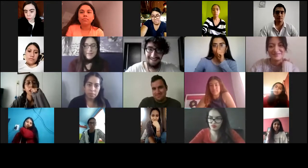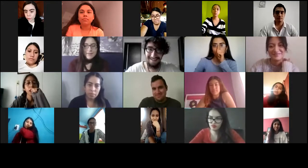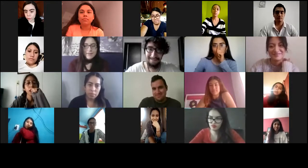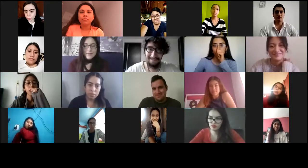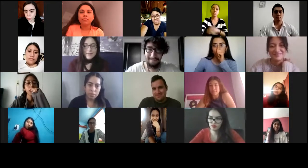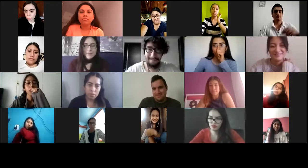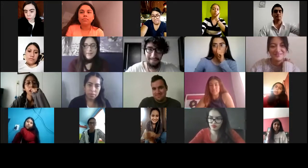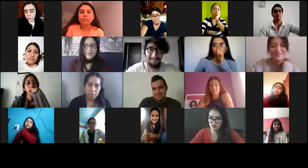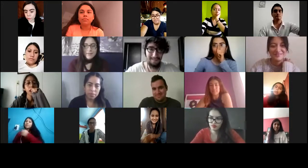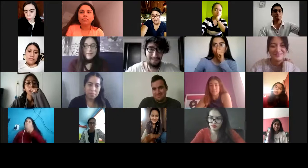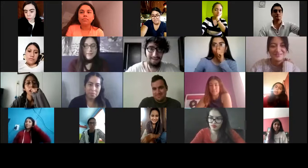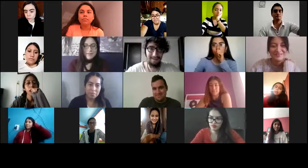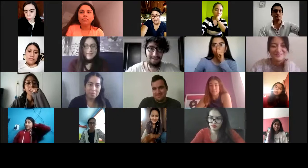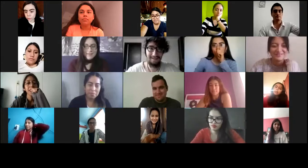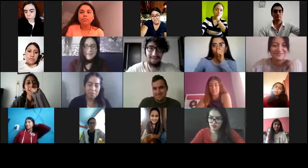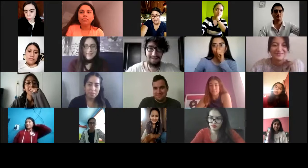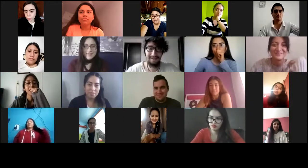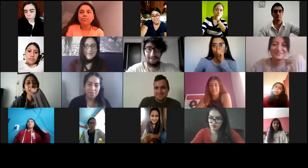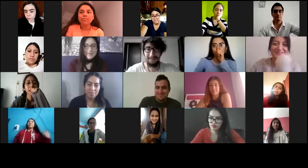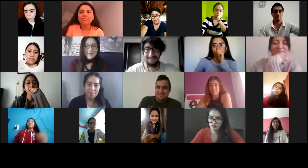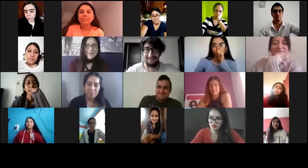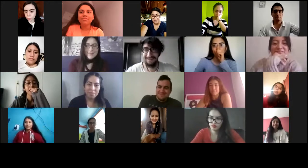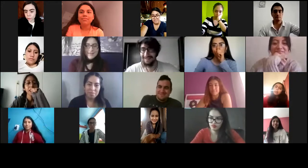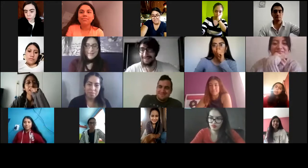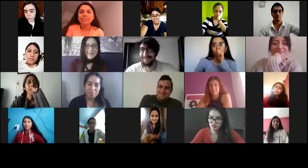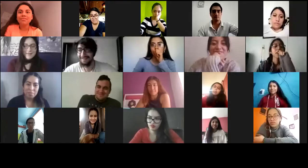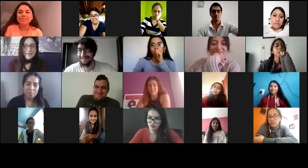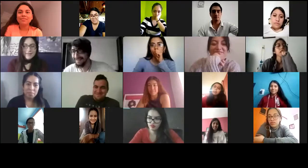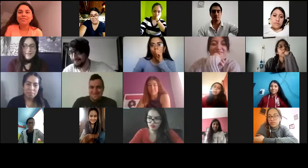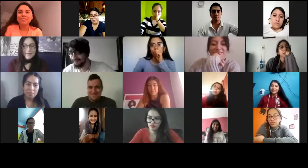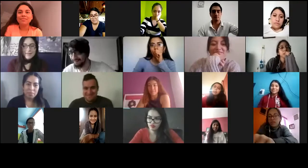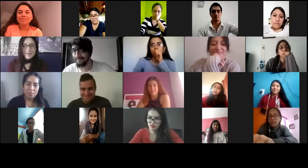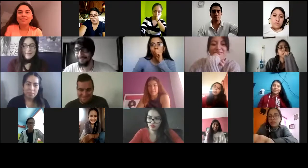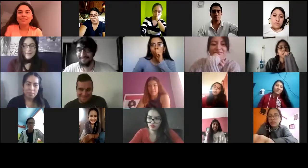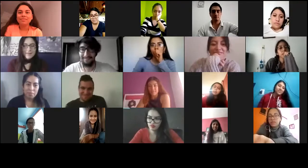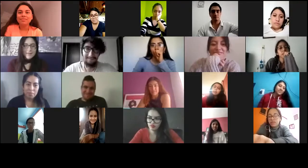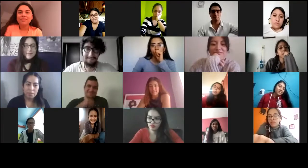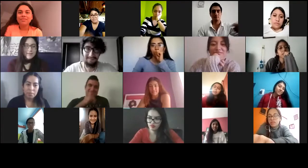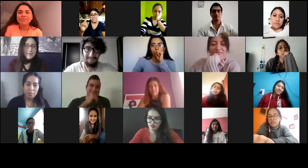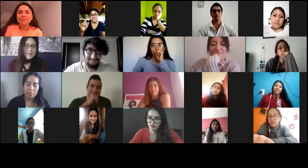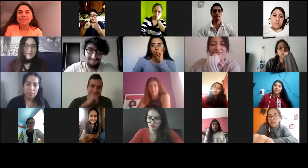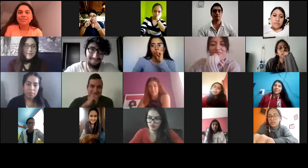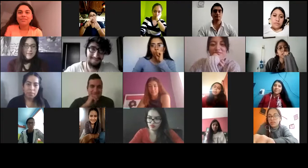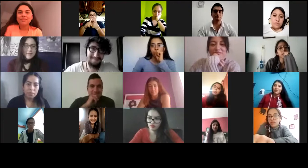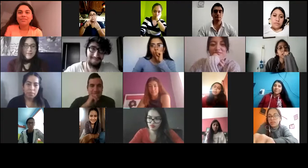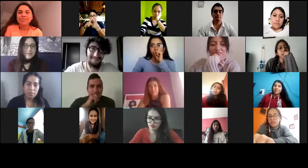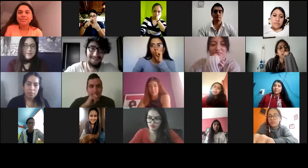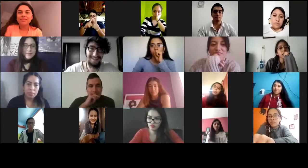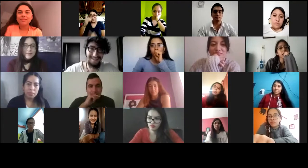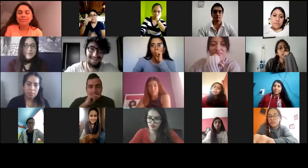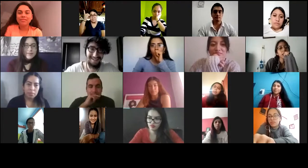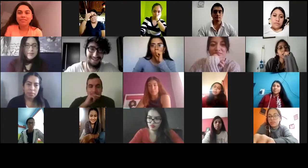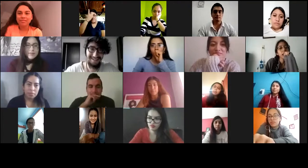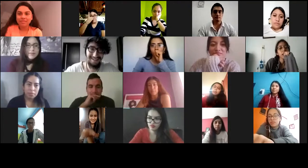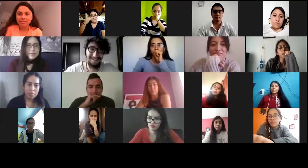A ver. Creo. Ali, otra vez. Las dos. ¿Cuál es la primera?